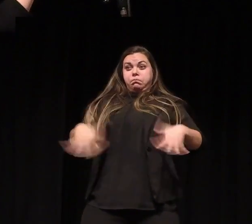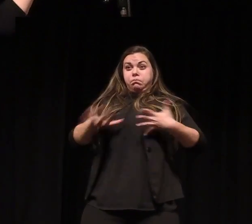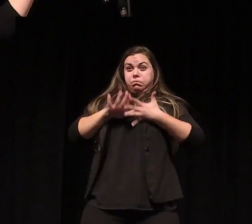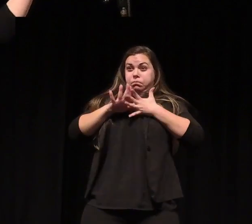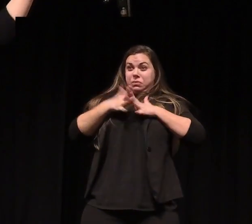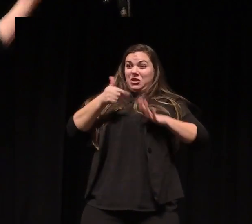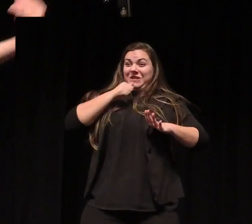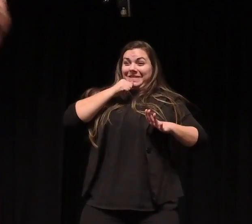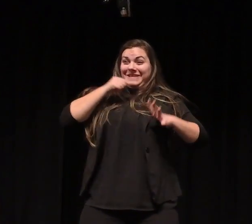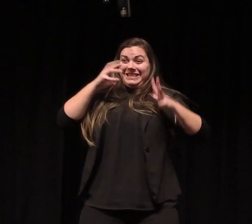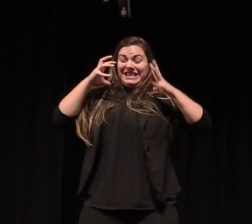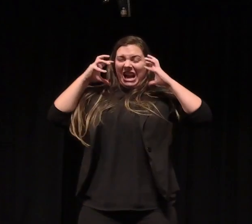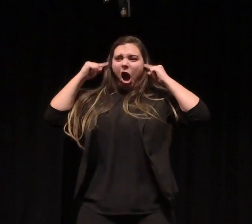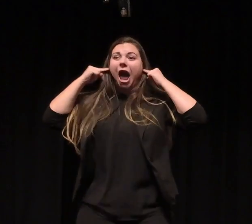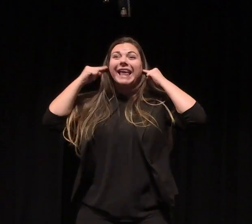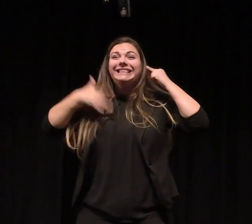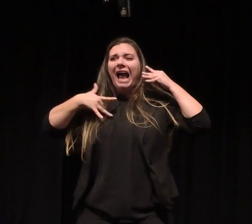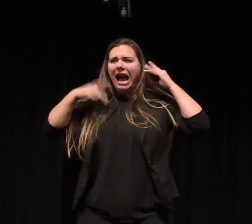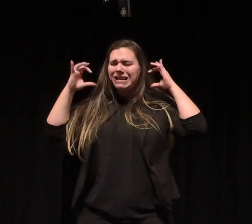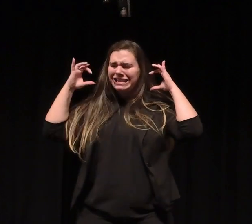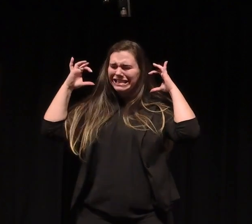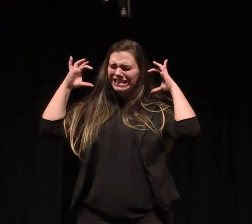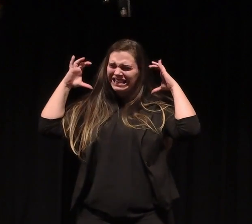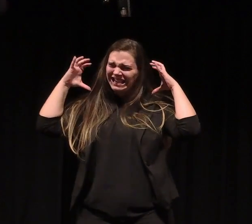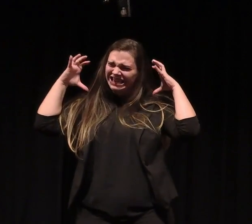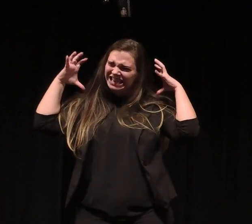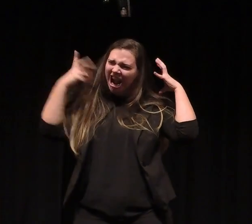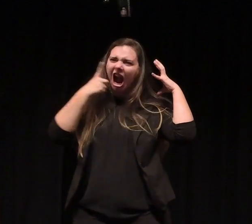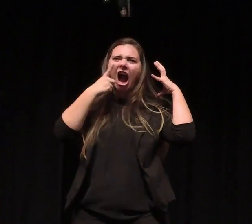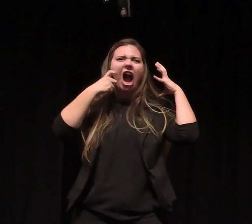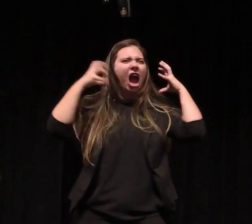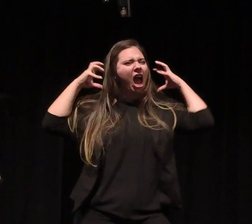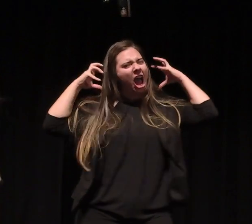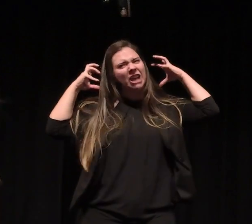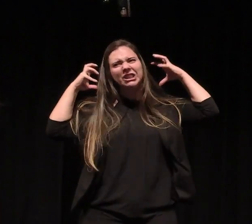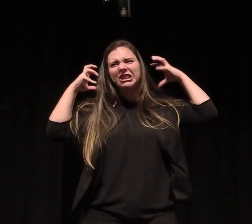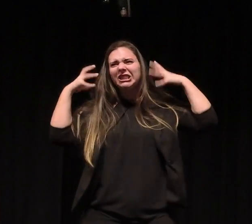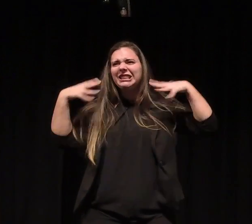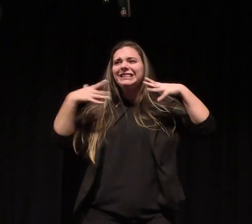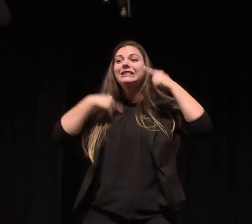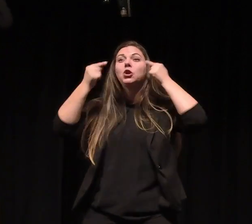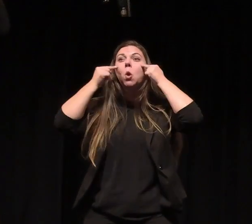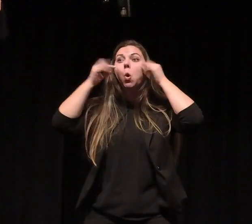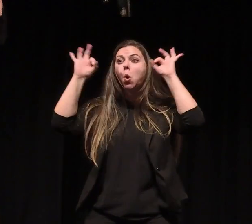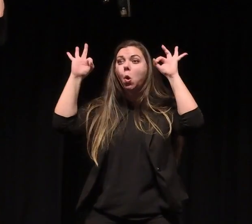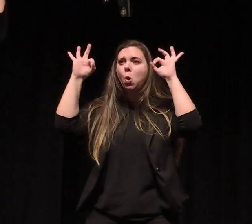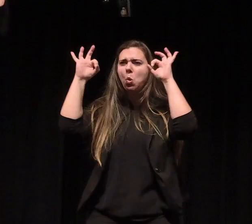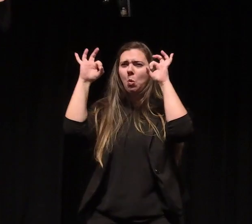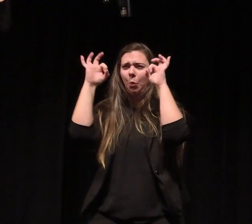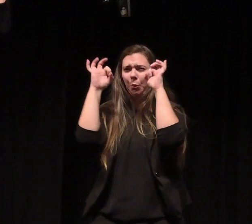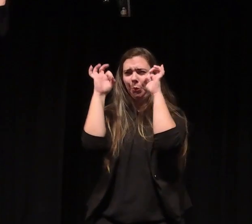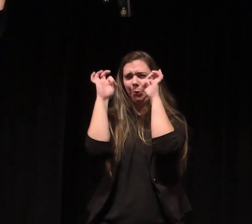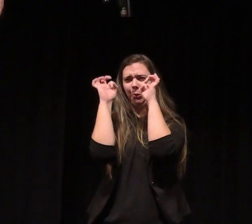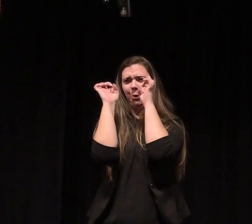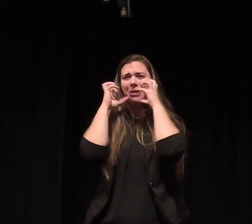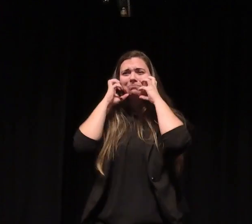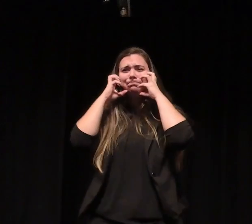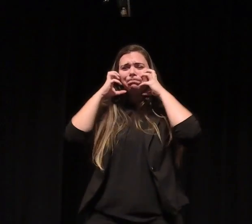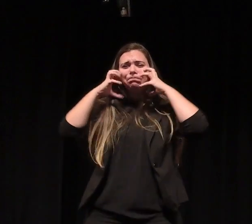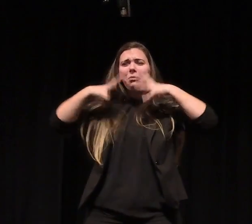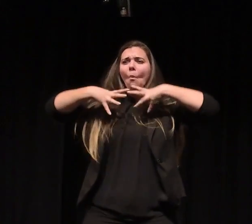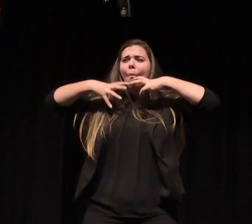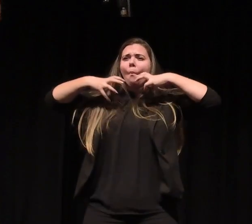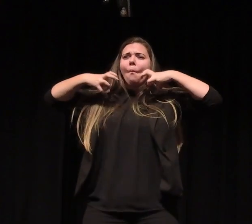grandes jusqu'ici, son nez s'est rallongé jusque-là, ses yeux sont venus tout petits, puis ses joues sont venues grosses